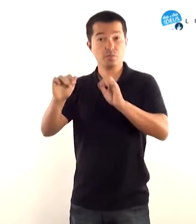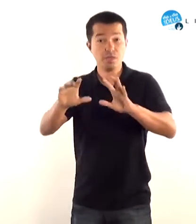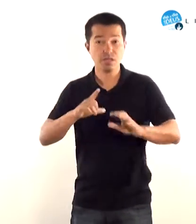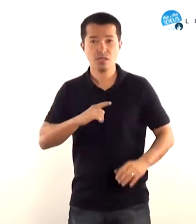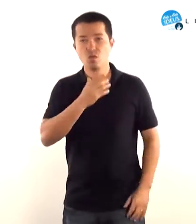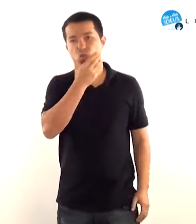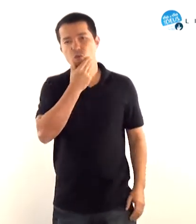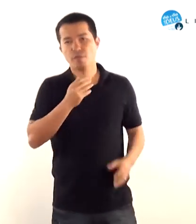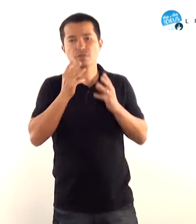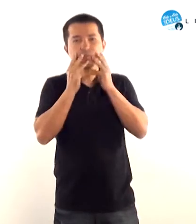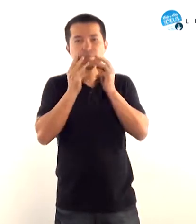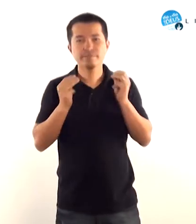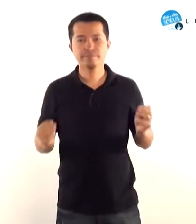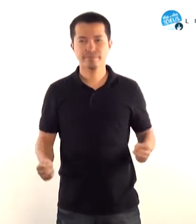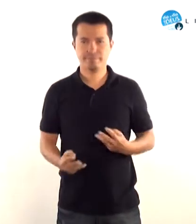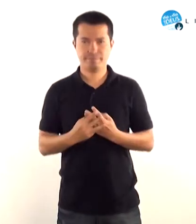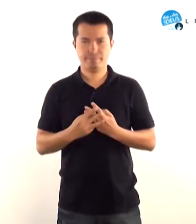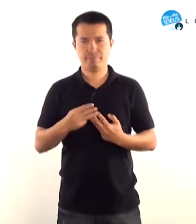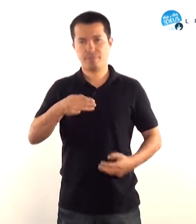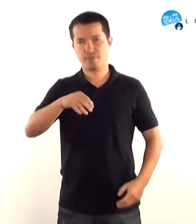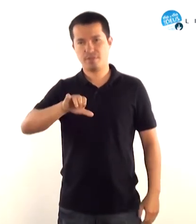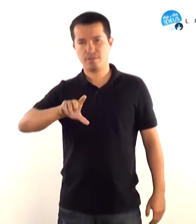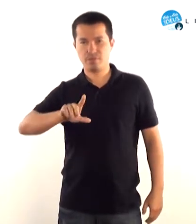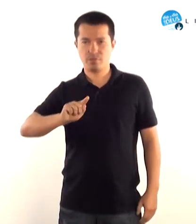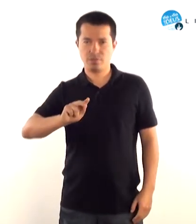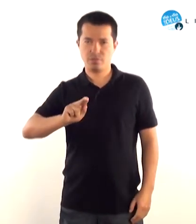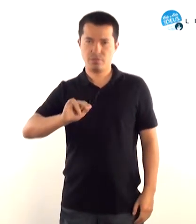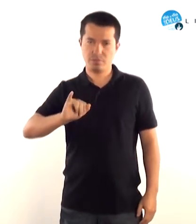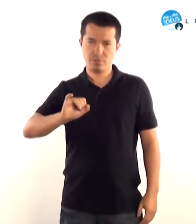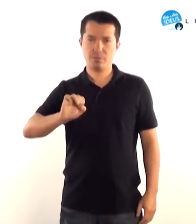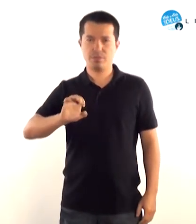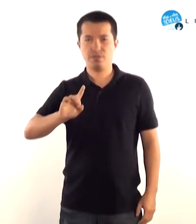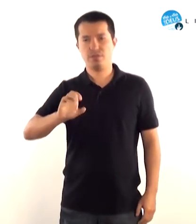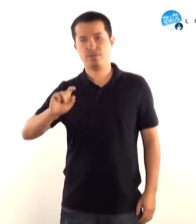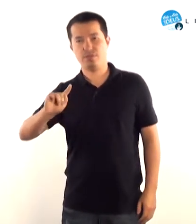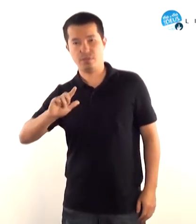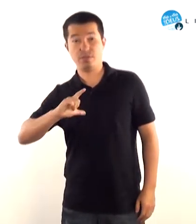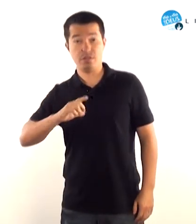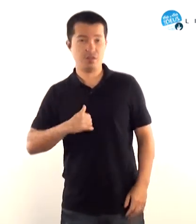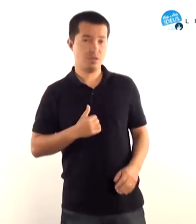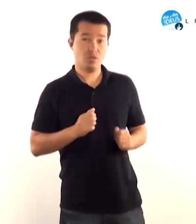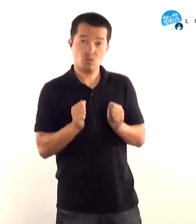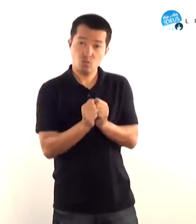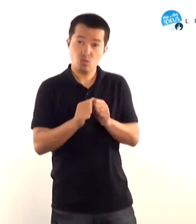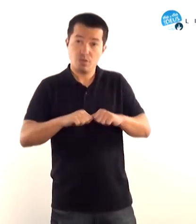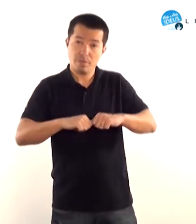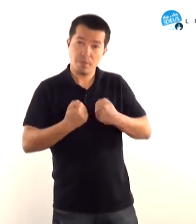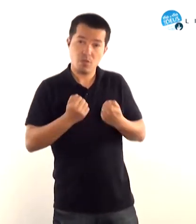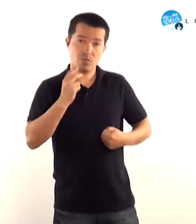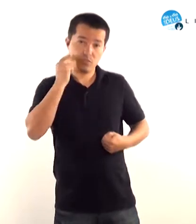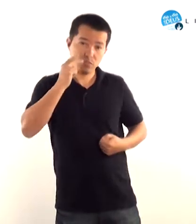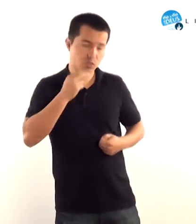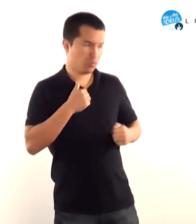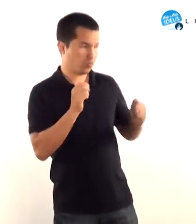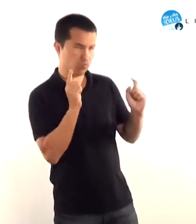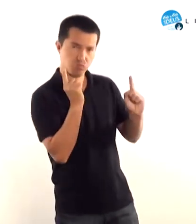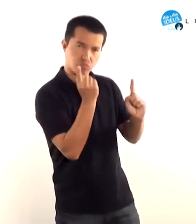E Melquisedeque abençoou Abraão, dizendo: Abraão, seja abençoado pelo Deus Altíssimo que criou o céu e a terra.